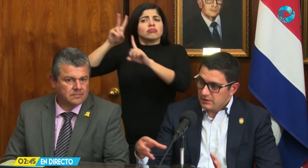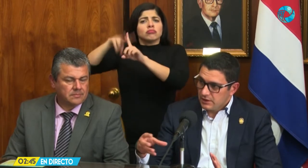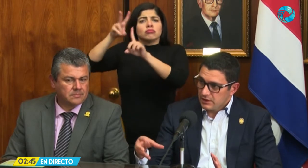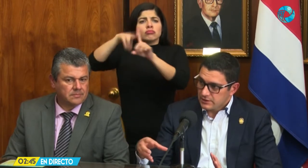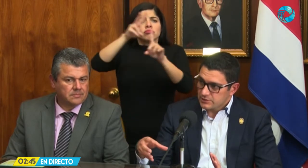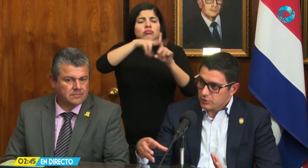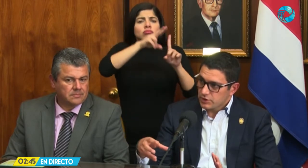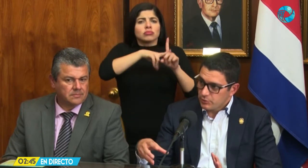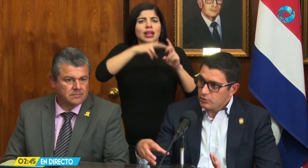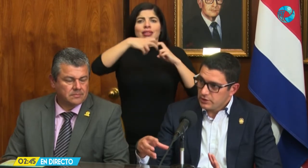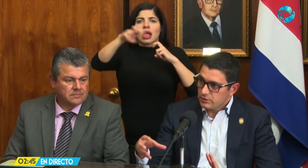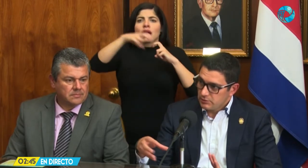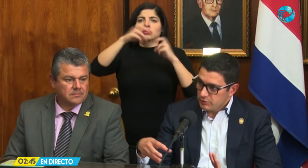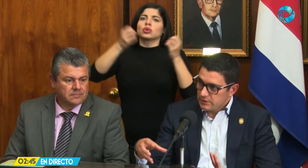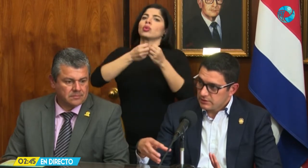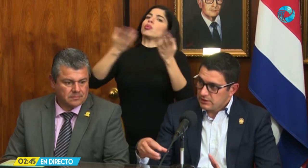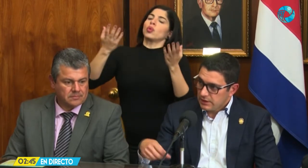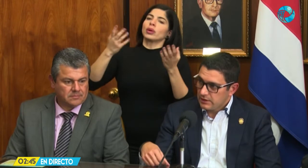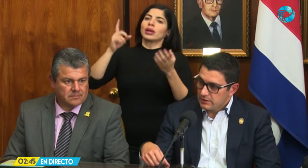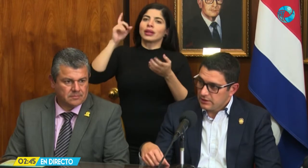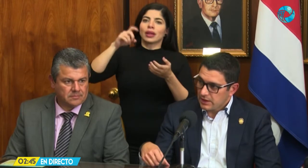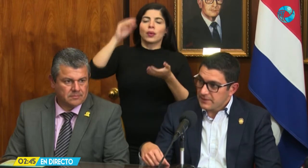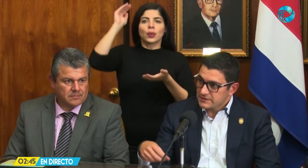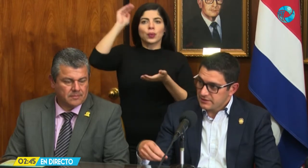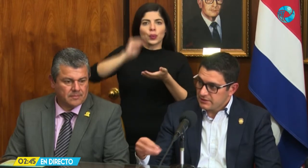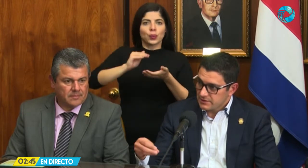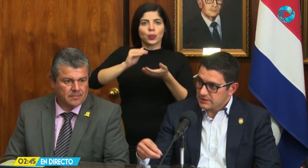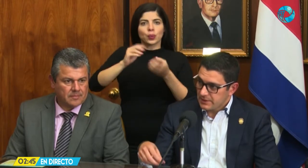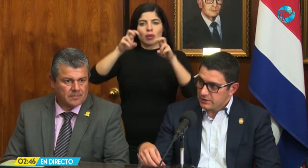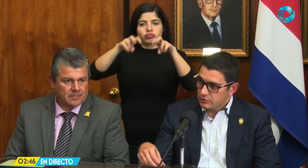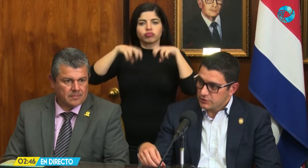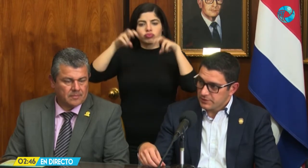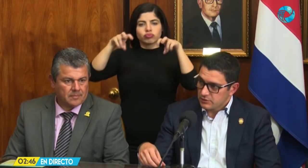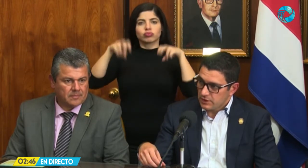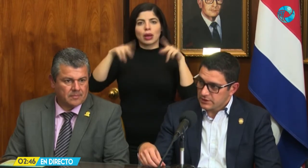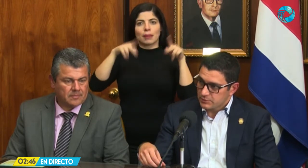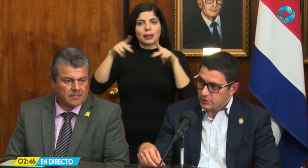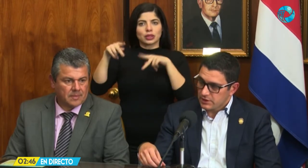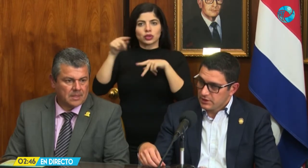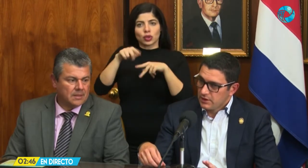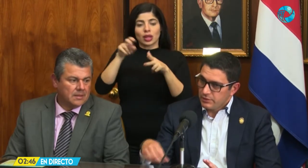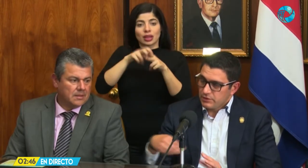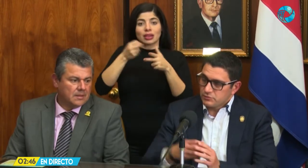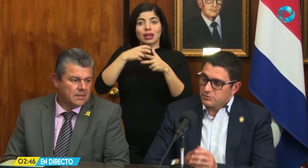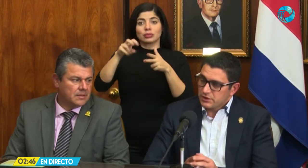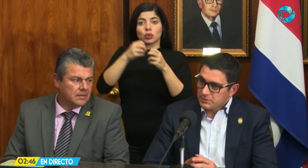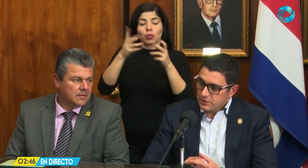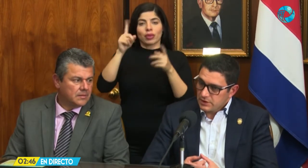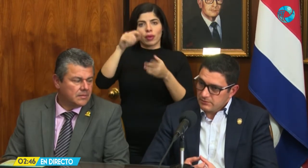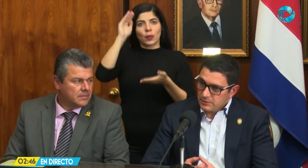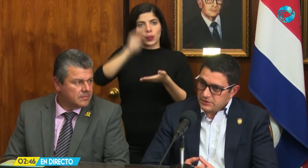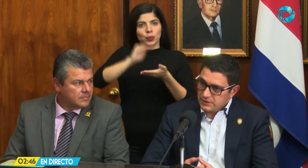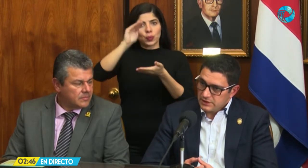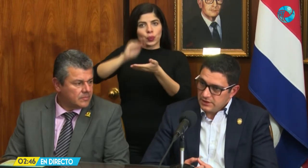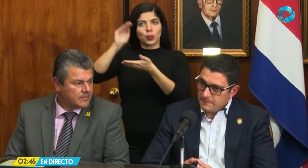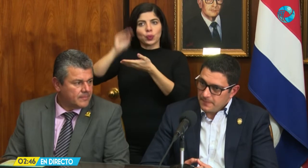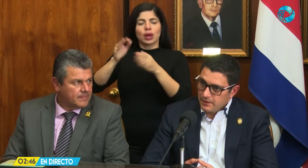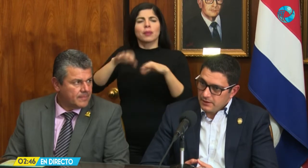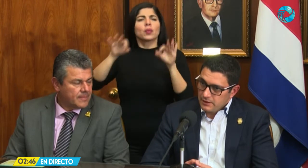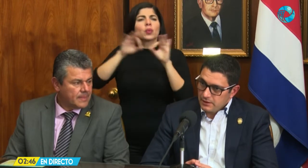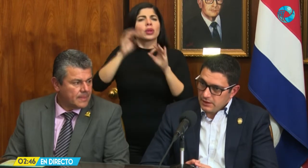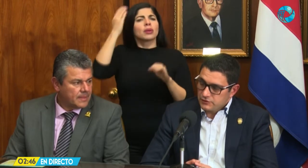también en el transporte público, disminuir la capacidad que se está manejando con respecto al transporte. Pero eso es muy importante porque, vamos a ver,